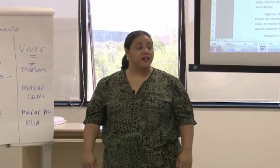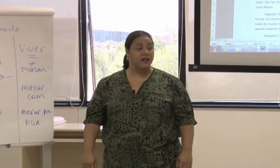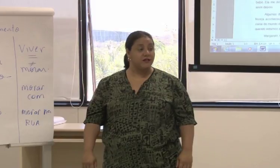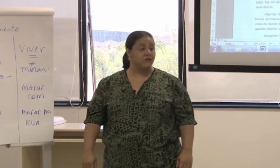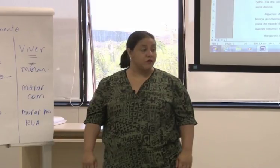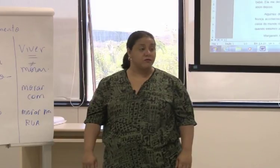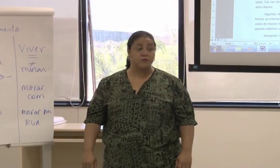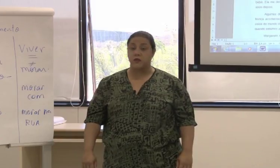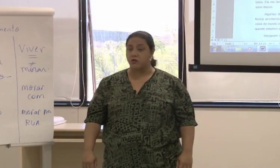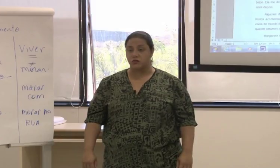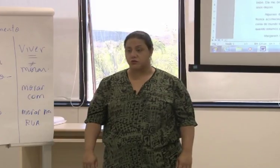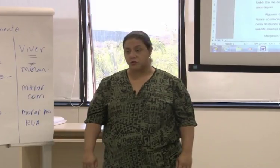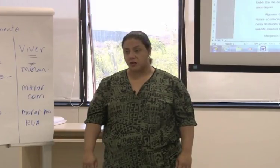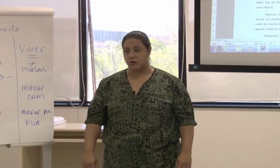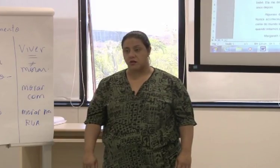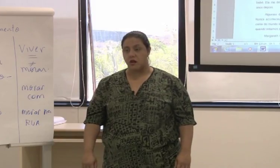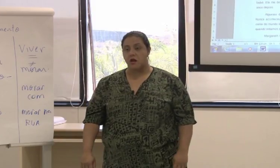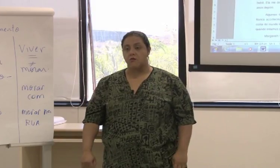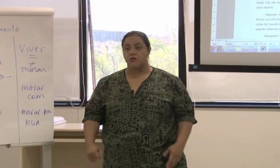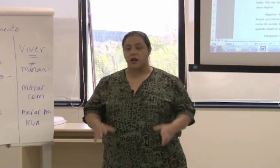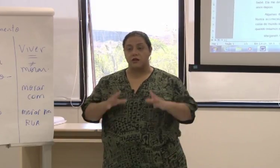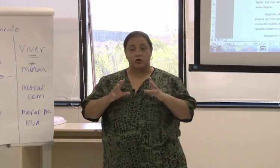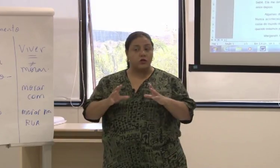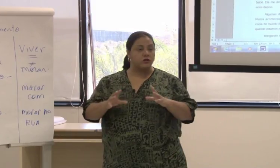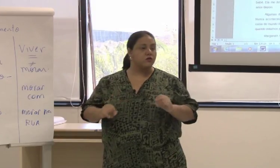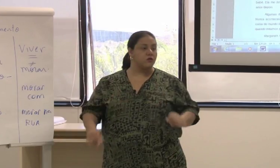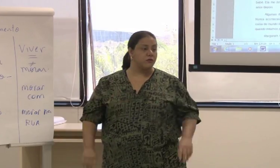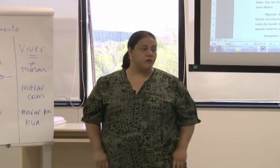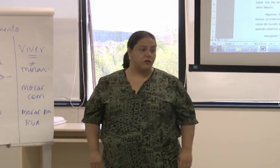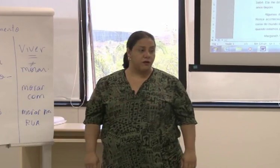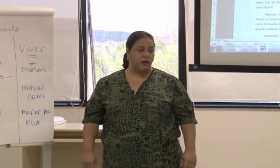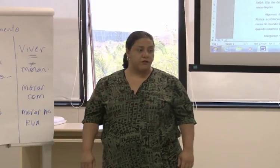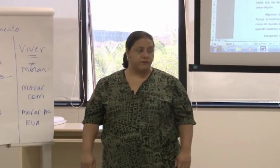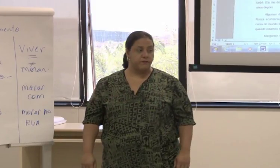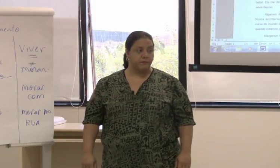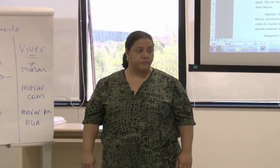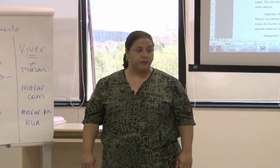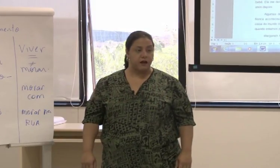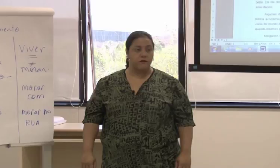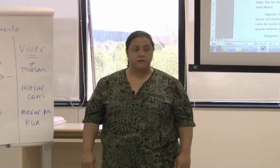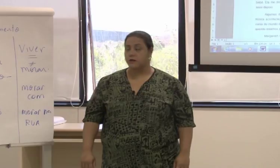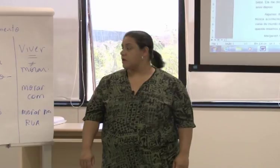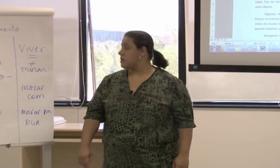Tem 1 milhão de surdos lá. Porque todos foram primeiro para lá. Tá?